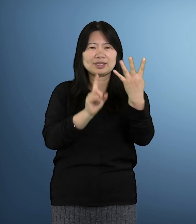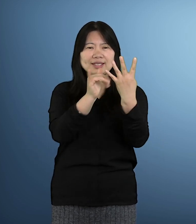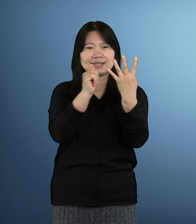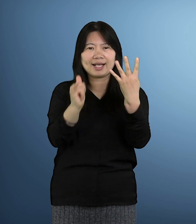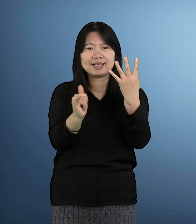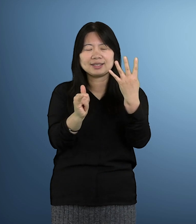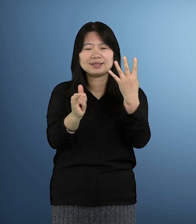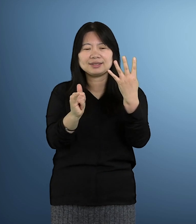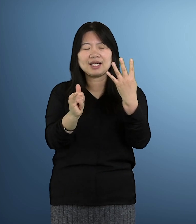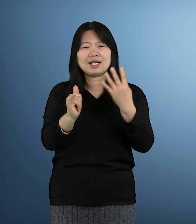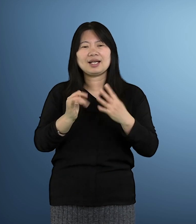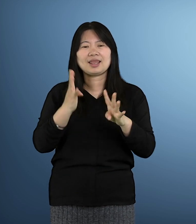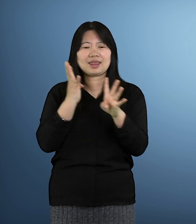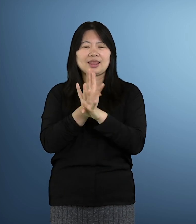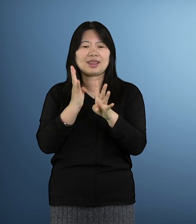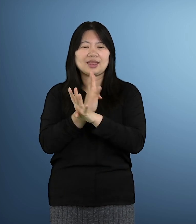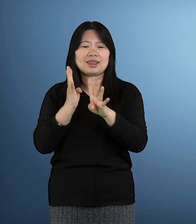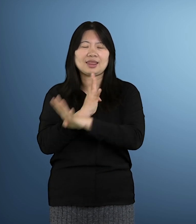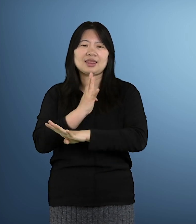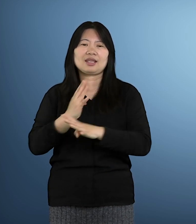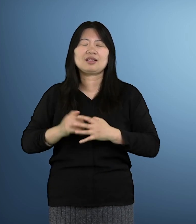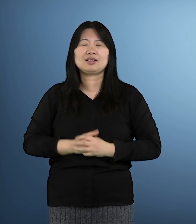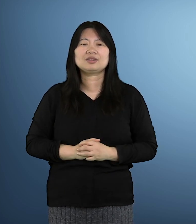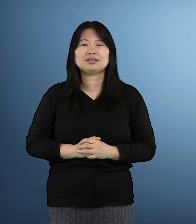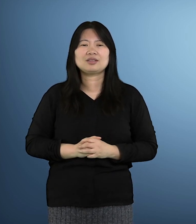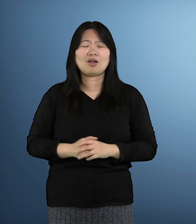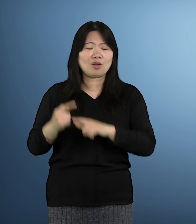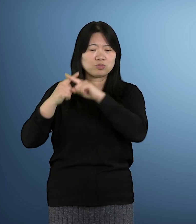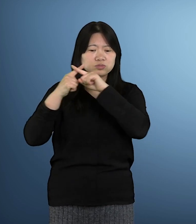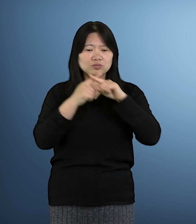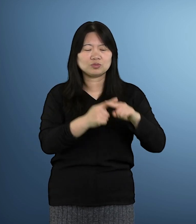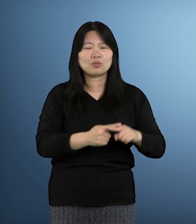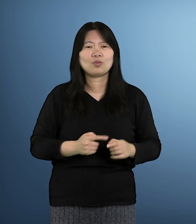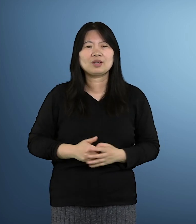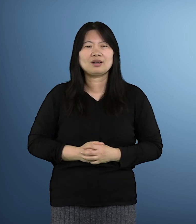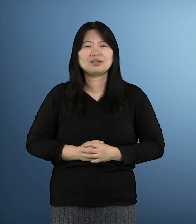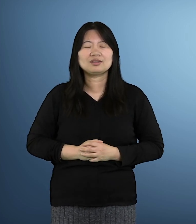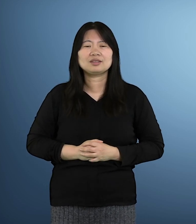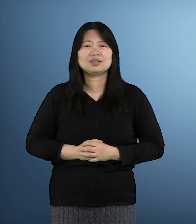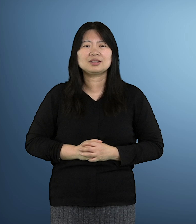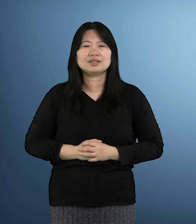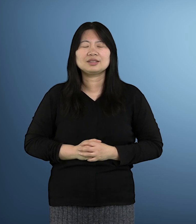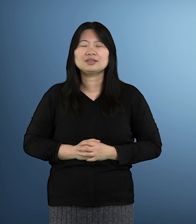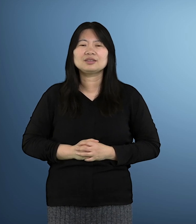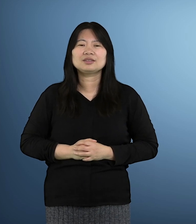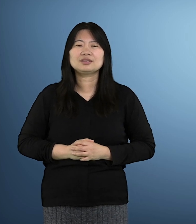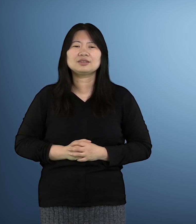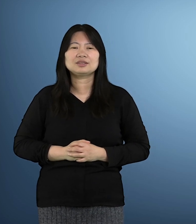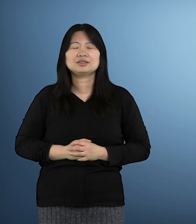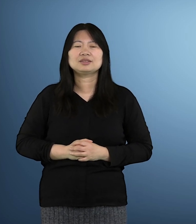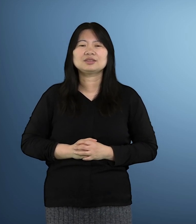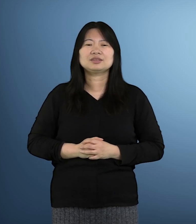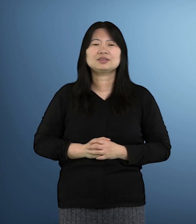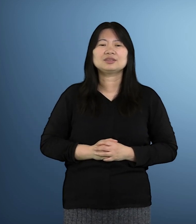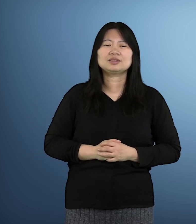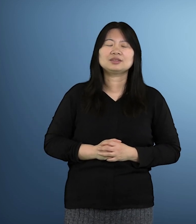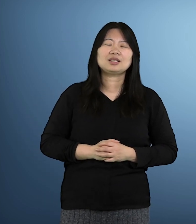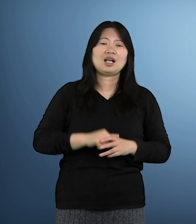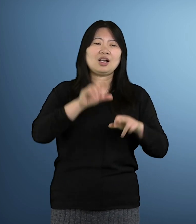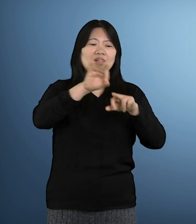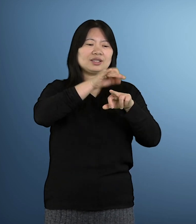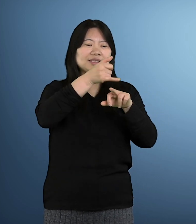4명씩 4교대를 시킵니다. 그러니까 무조건 한 이런